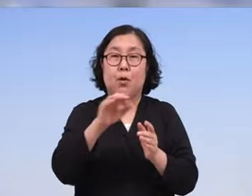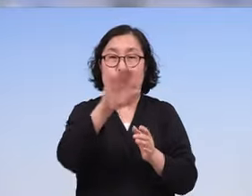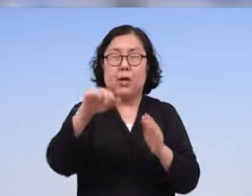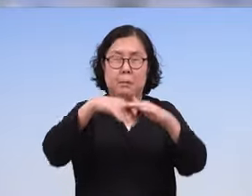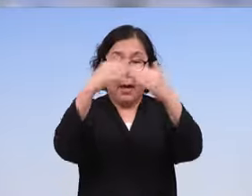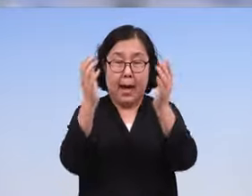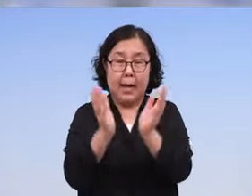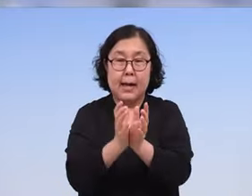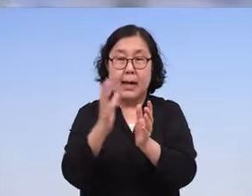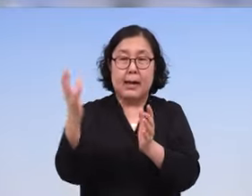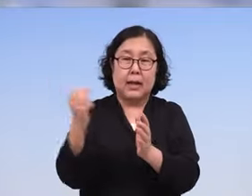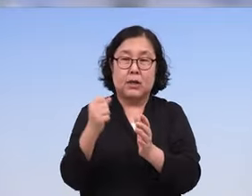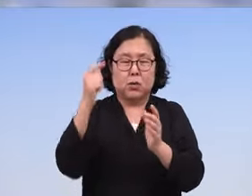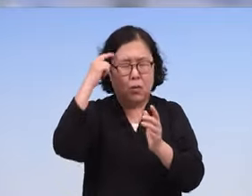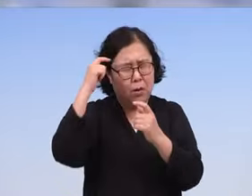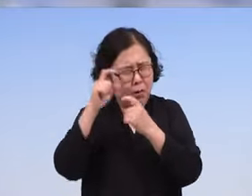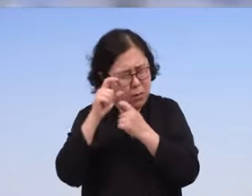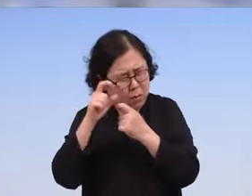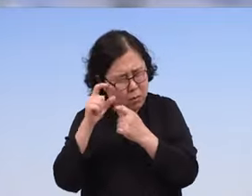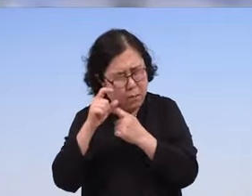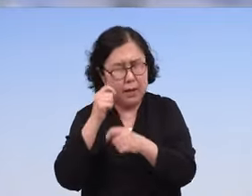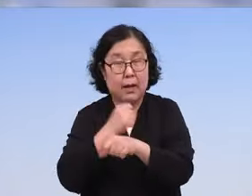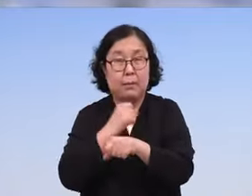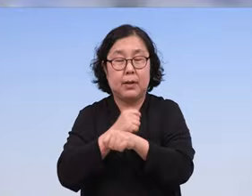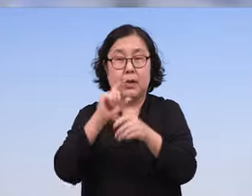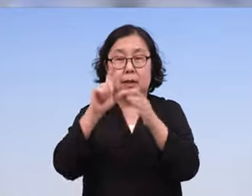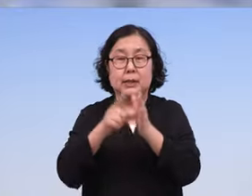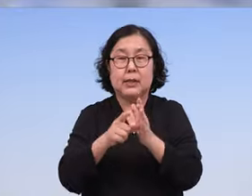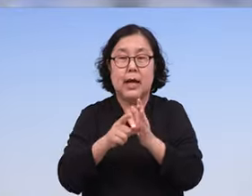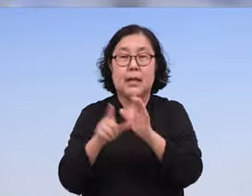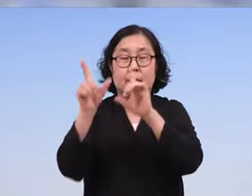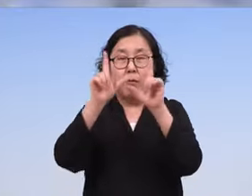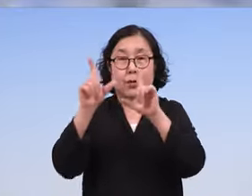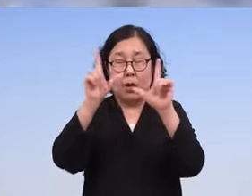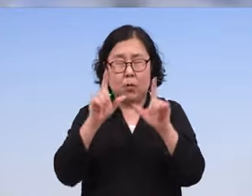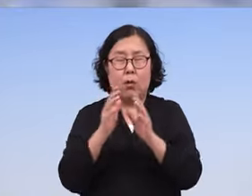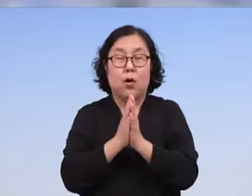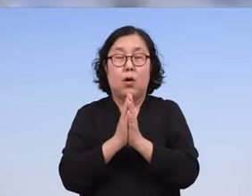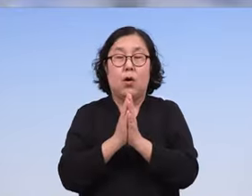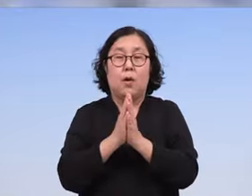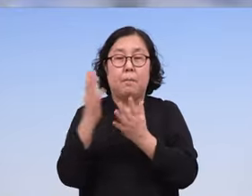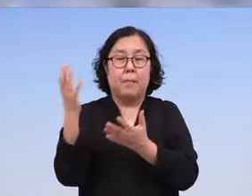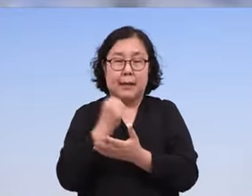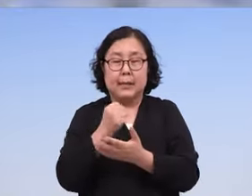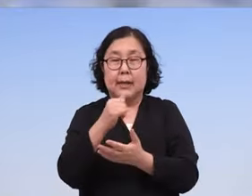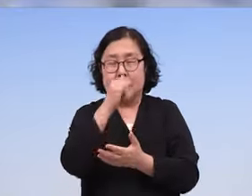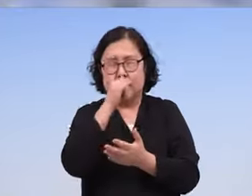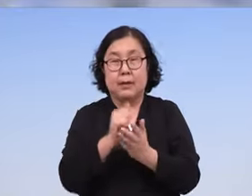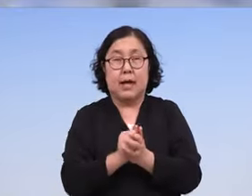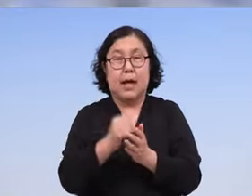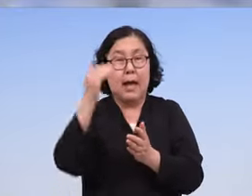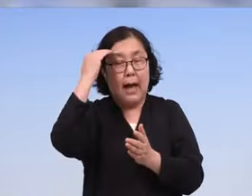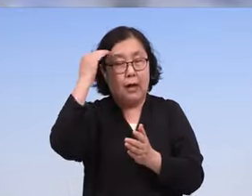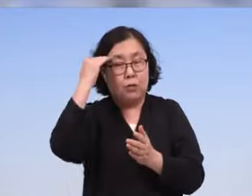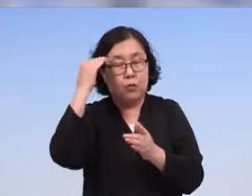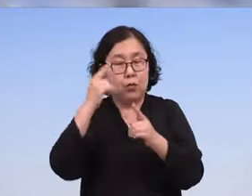마을을 가지고 너무나 긴 시간 고뇌하면서 시간을 보내면서 오늘에 얻은 게 있습니다. 저는 한국교회를 위해서 내가 쓰이는